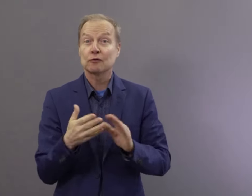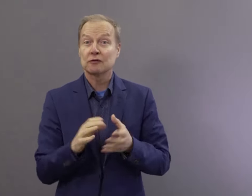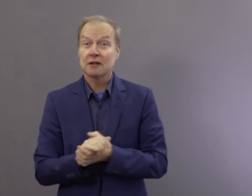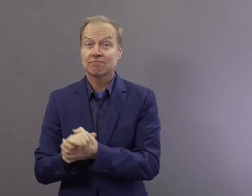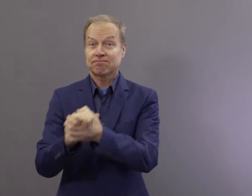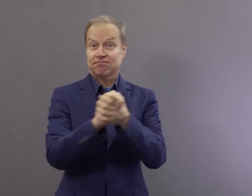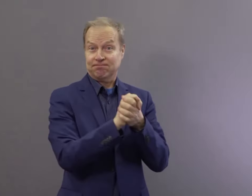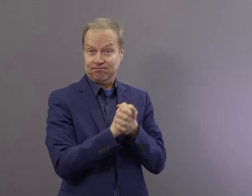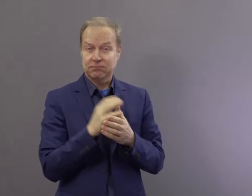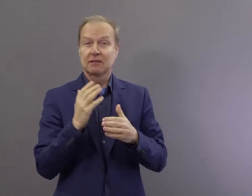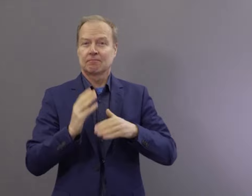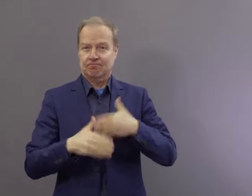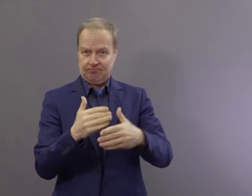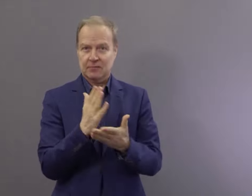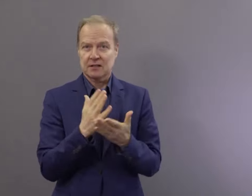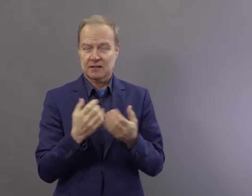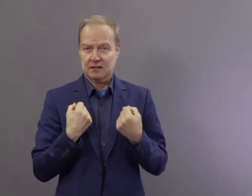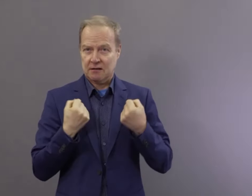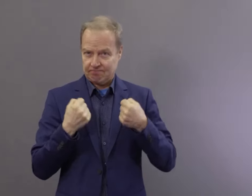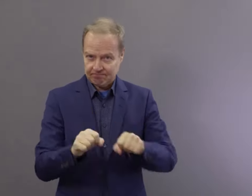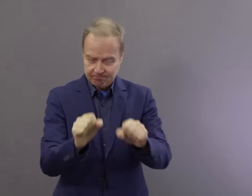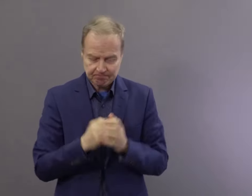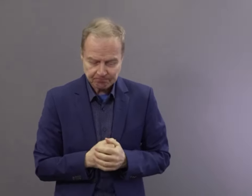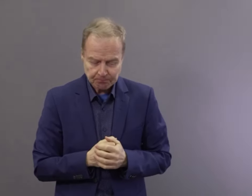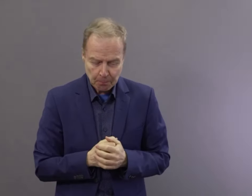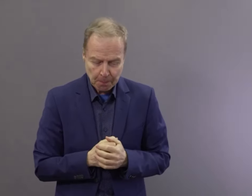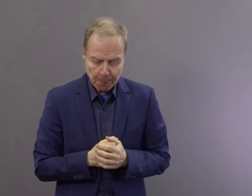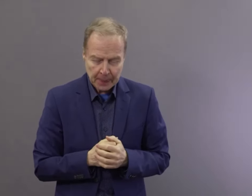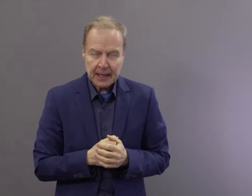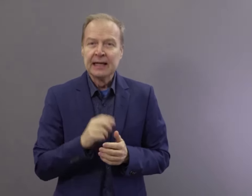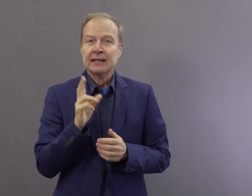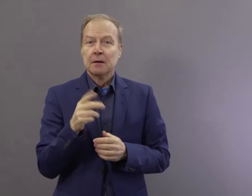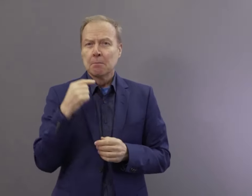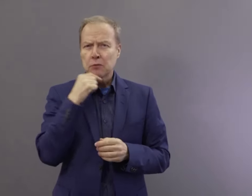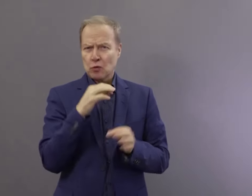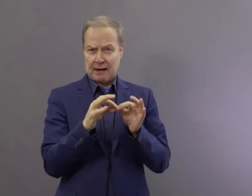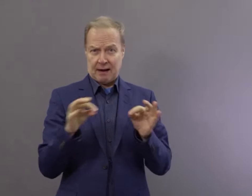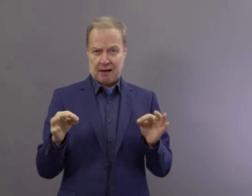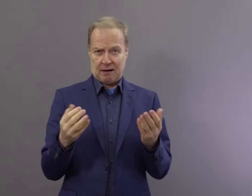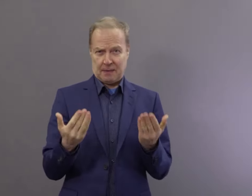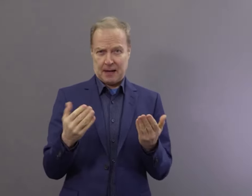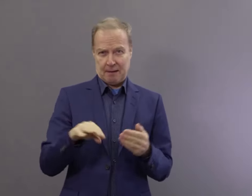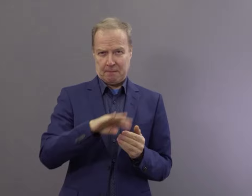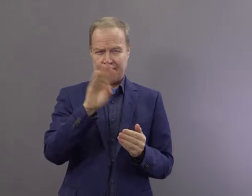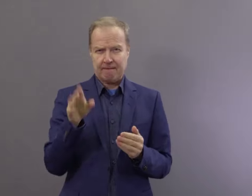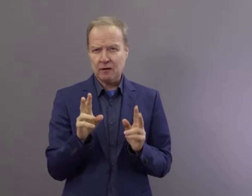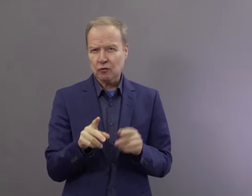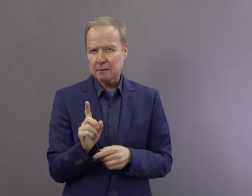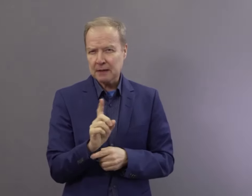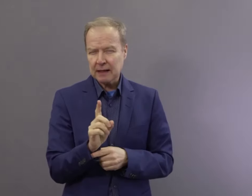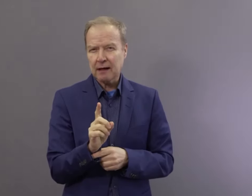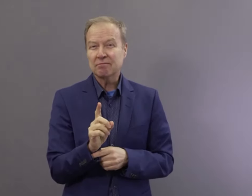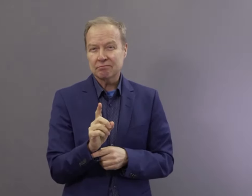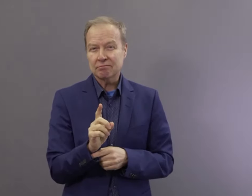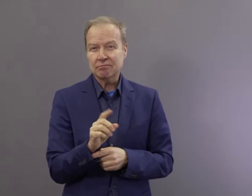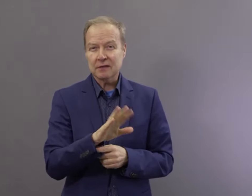pärjätä yksin. Kyllä me vaan tarvitsemme toinen toisiamme, me tarvitsemme ystäviä tähän työhön. Ja tämän päivän